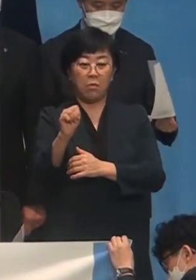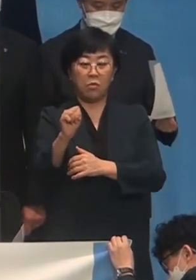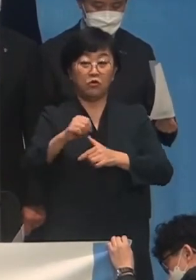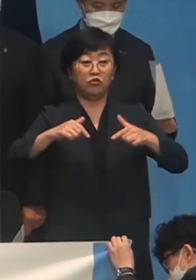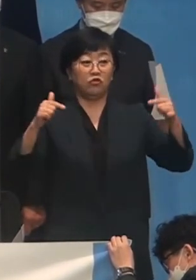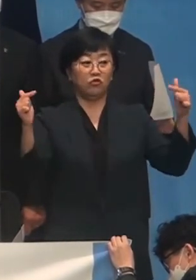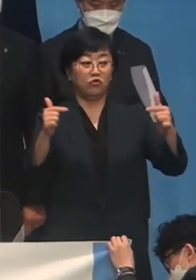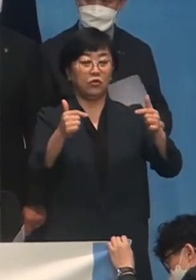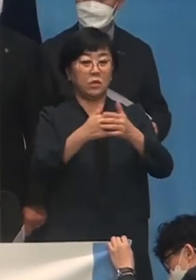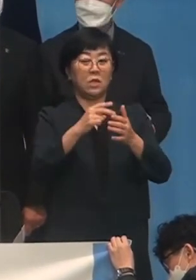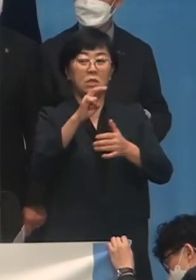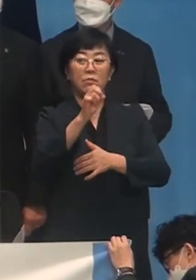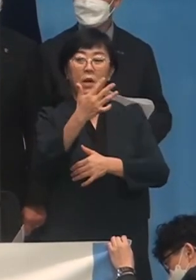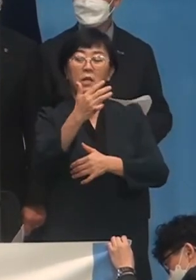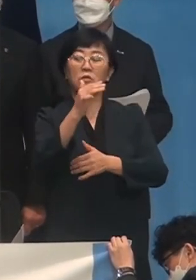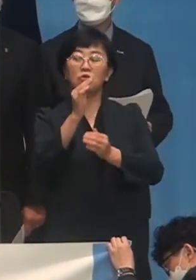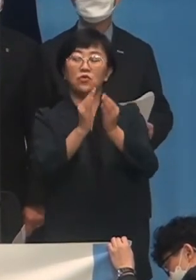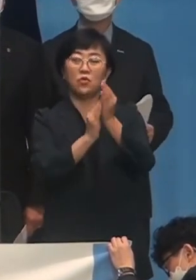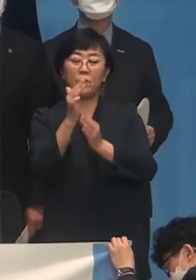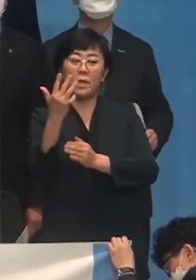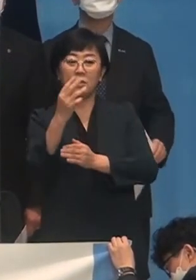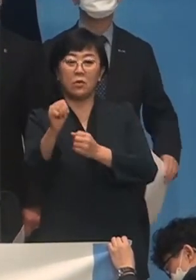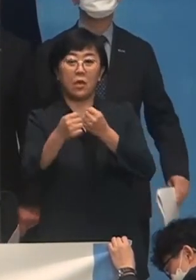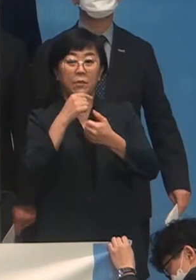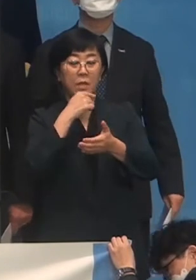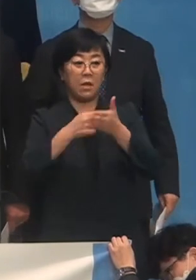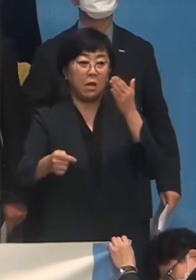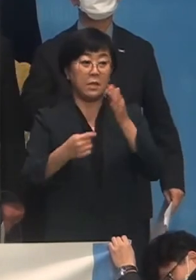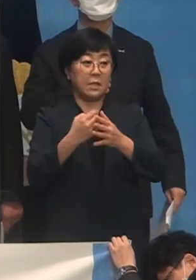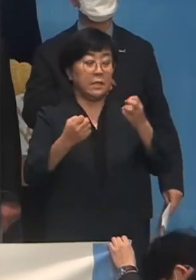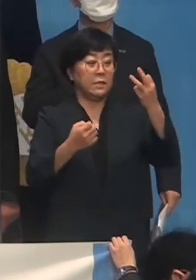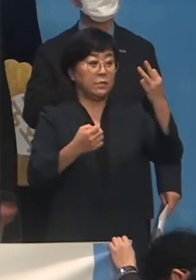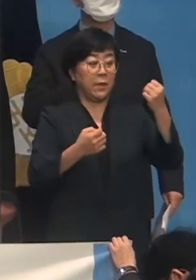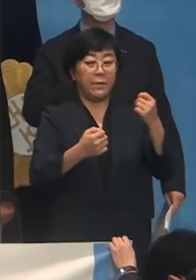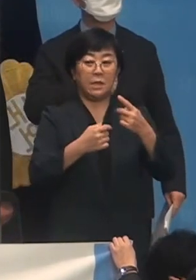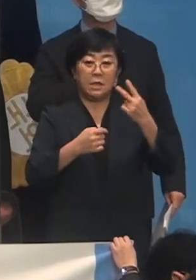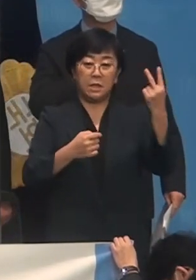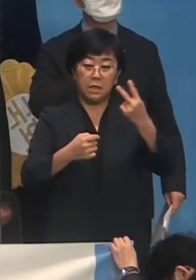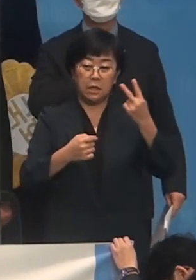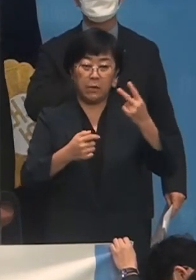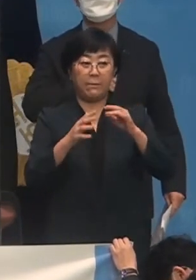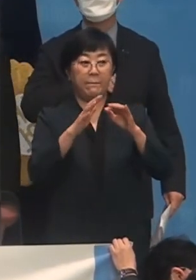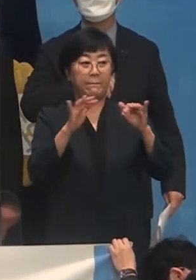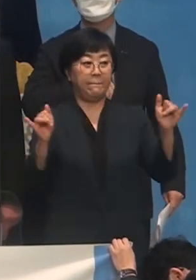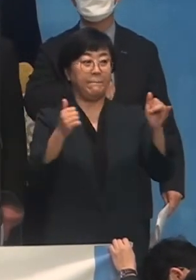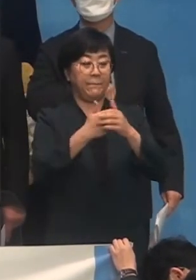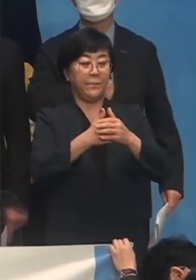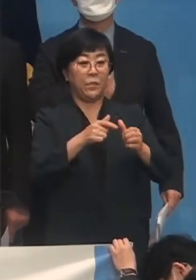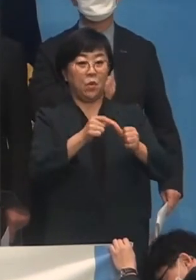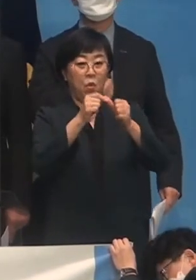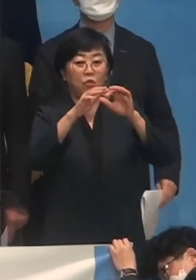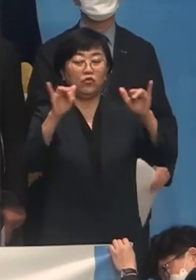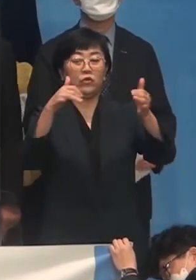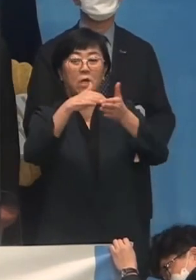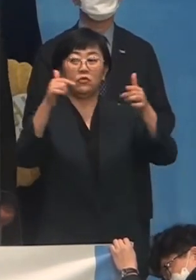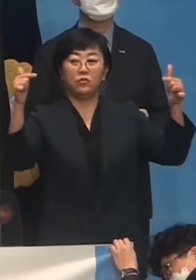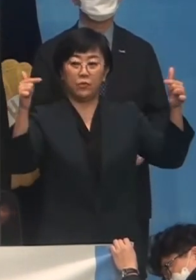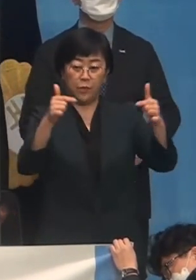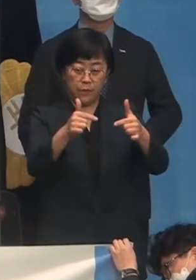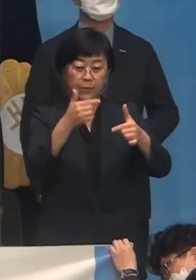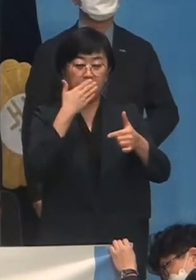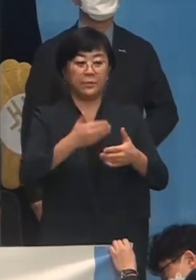줄어들어 총 28조 8천억의 피해와 13만 2천여 명의 고용 감소가 발생할